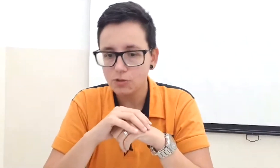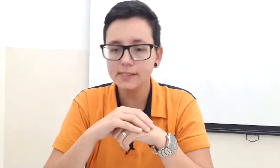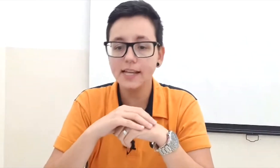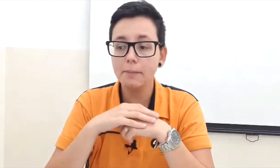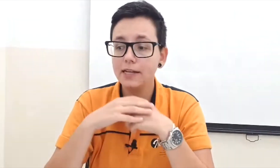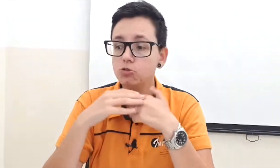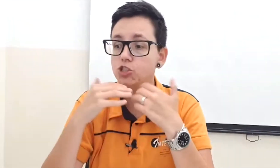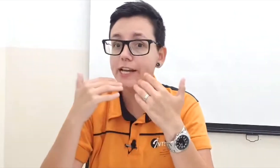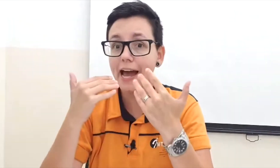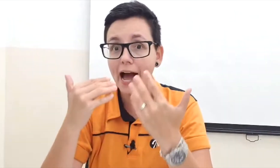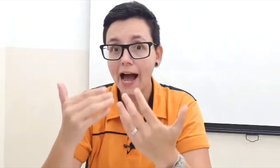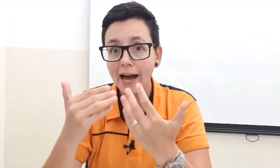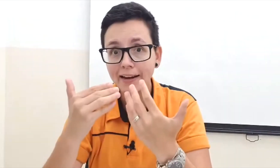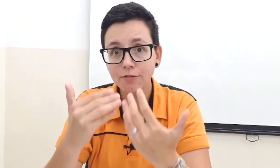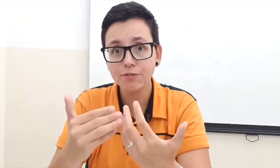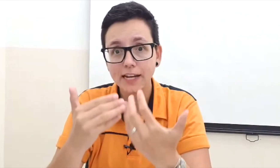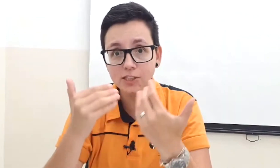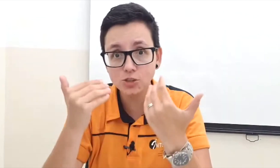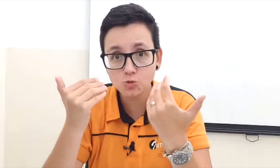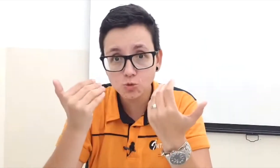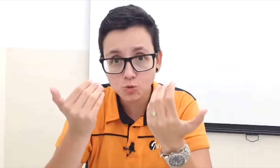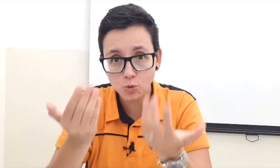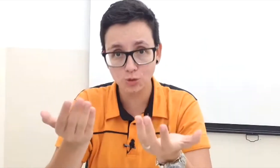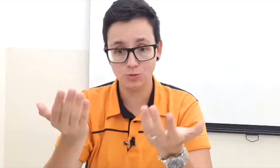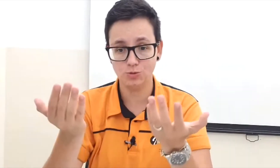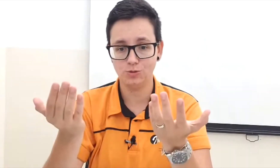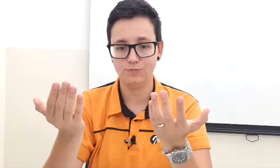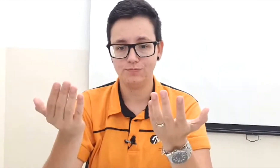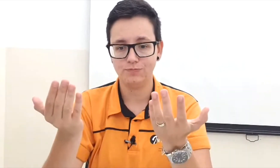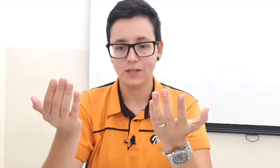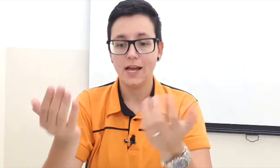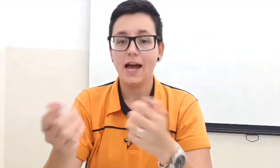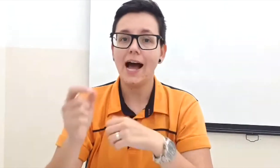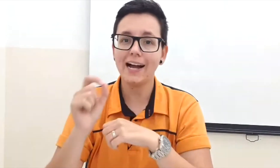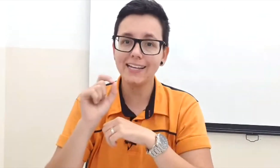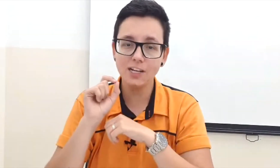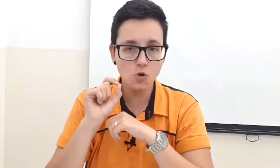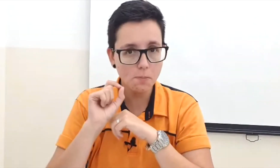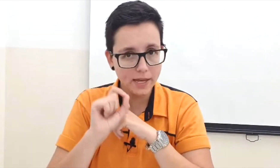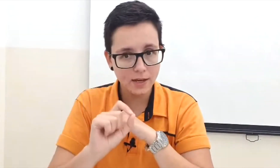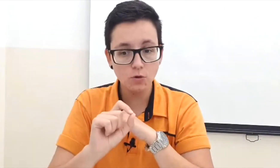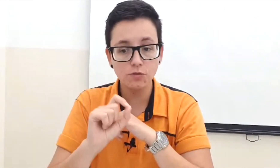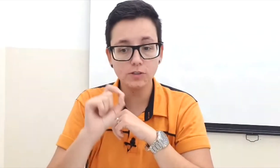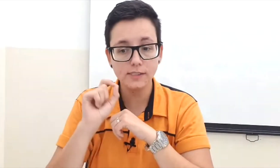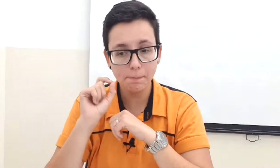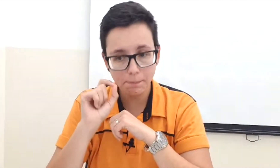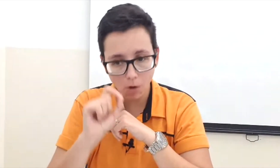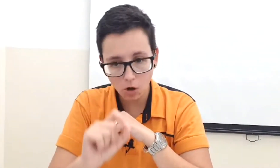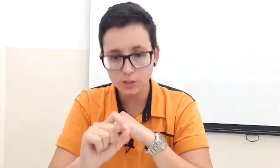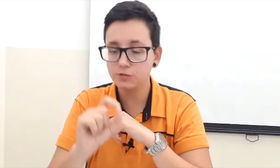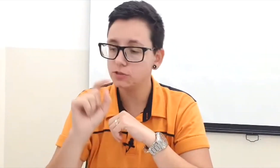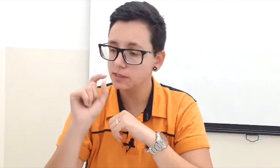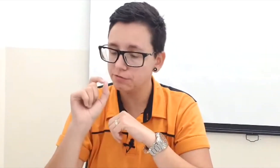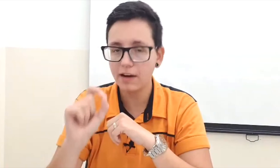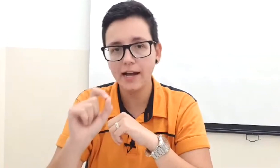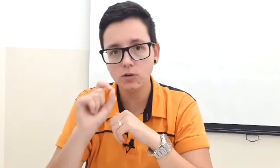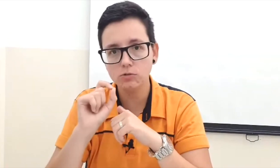tem medo de errar na frente de um surdo? Aqui comigo você pode, você vai